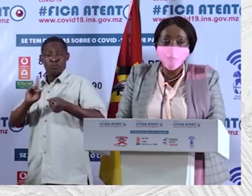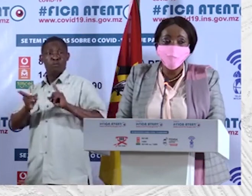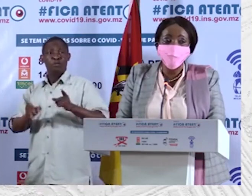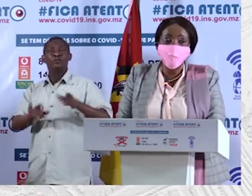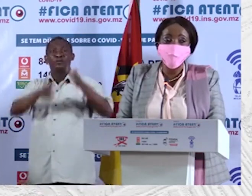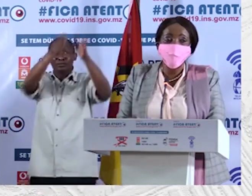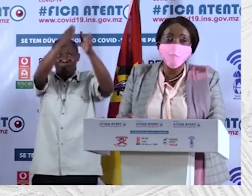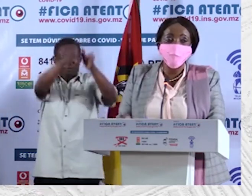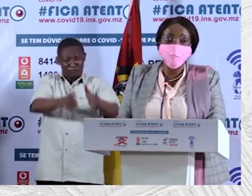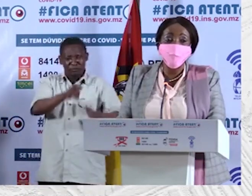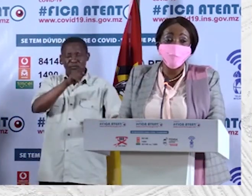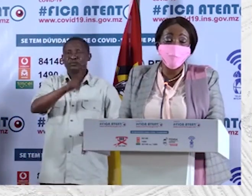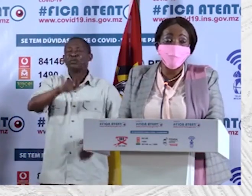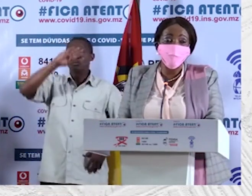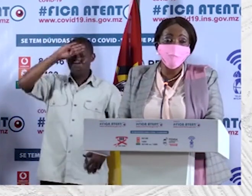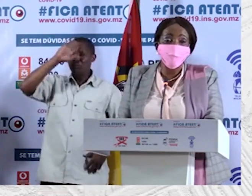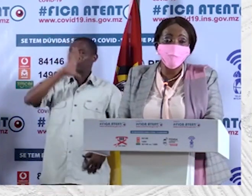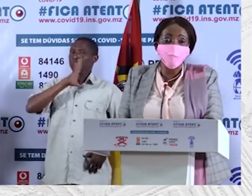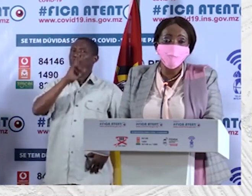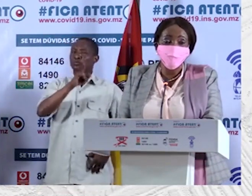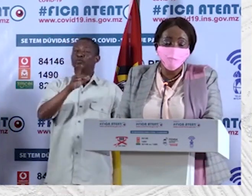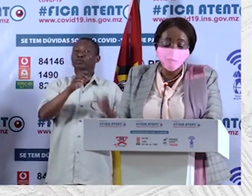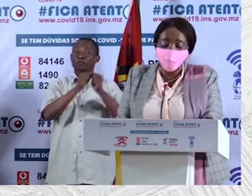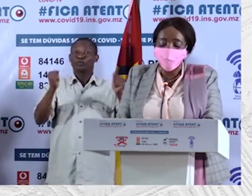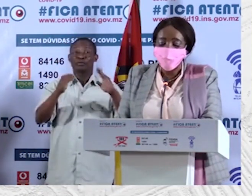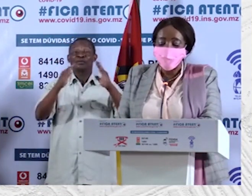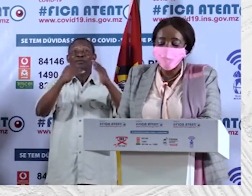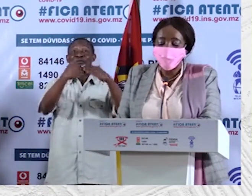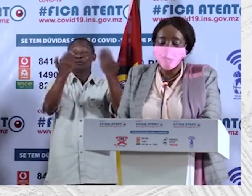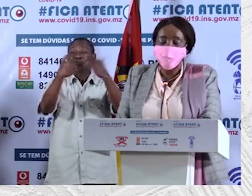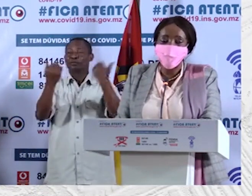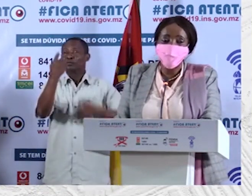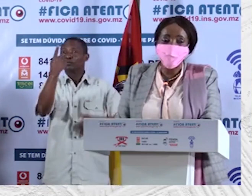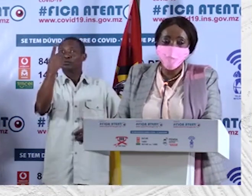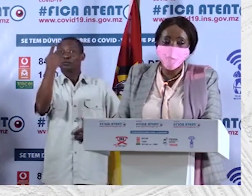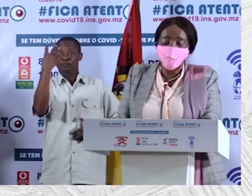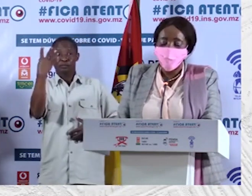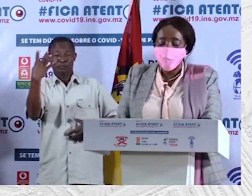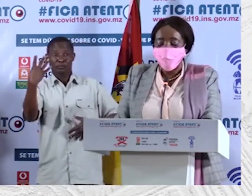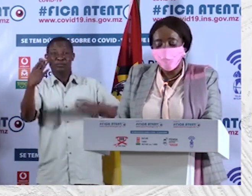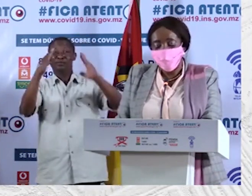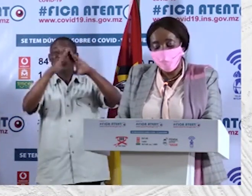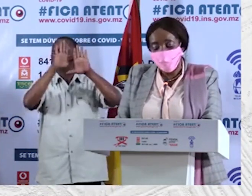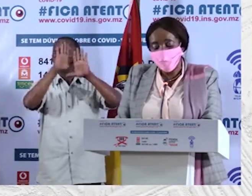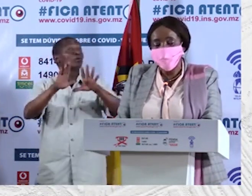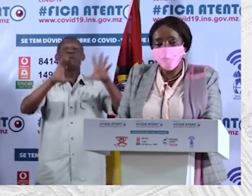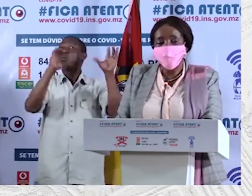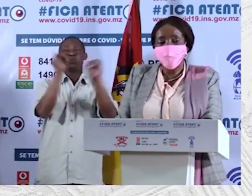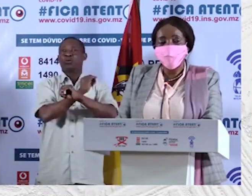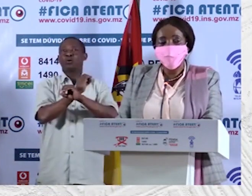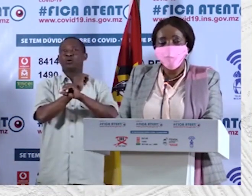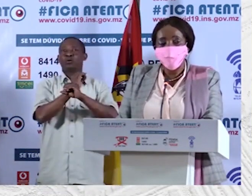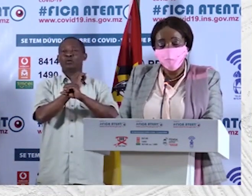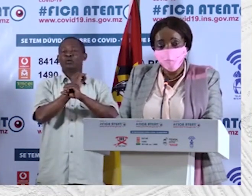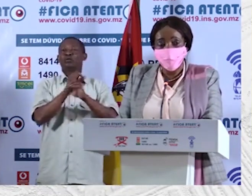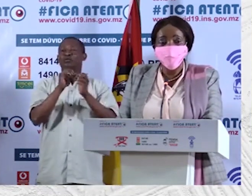é antes de cumprir a quarentena, é antes do diagnóstico final de estarem livres da infecção. Então, apelamos para